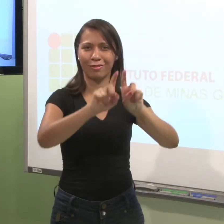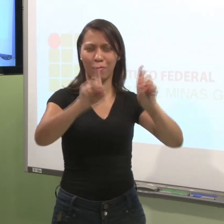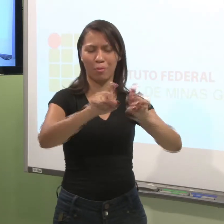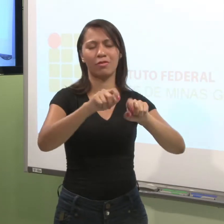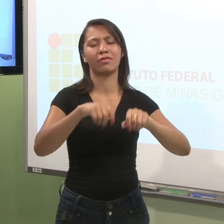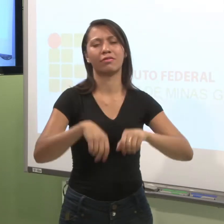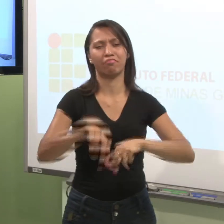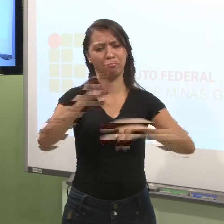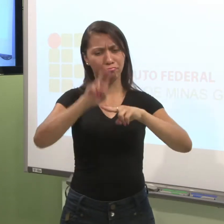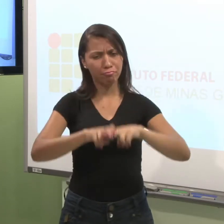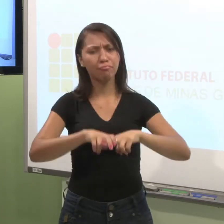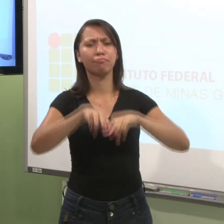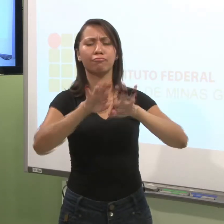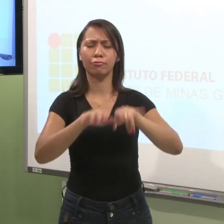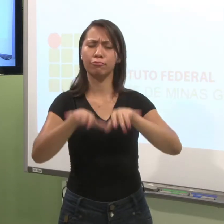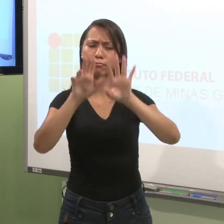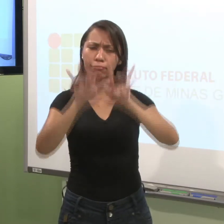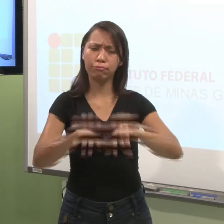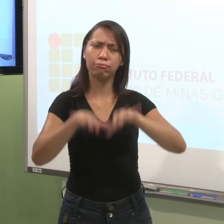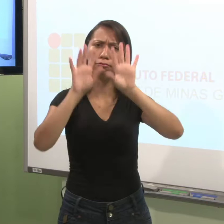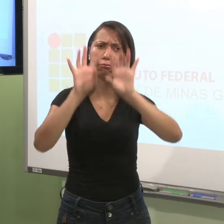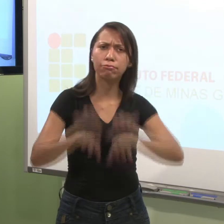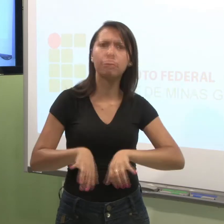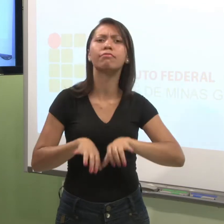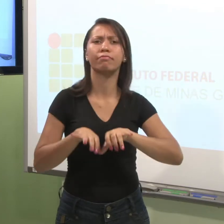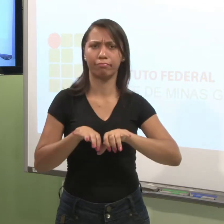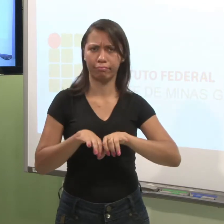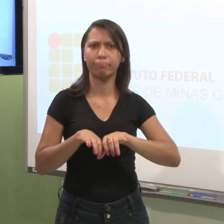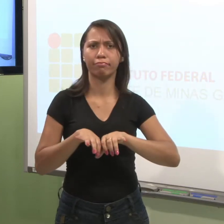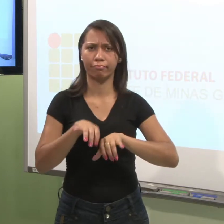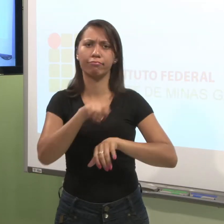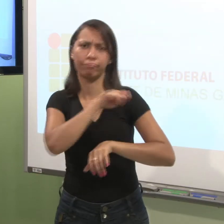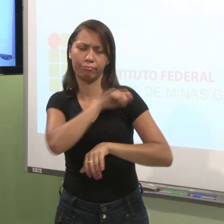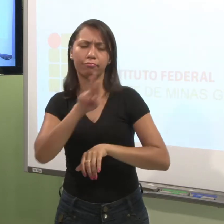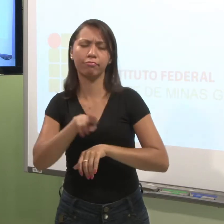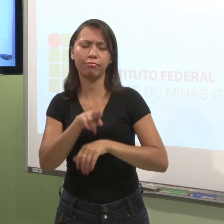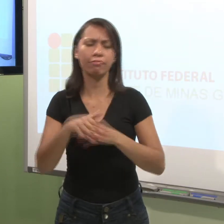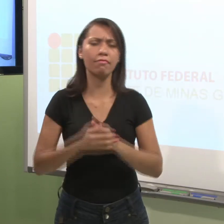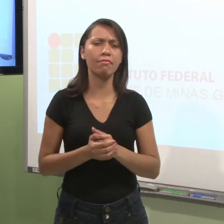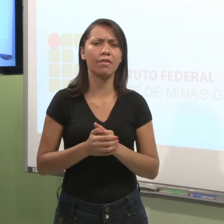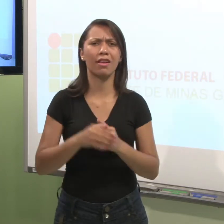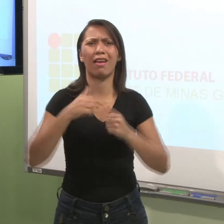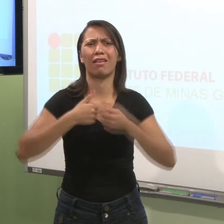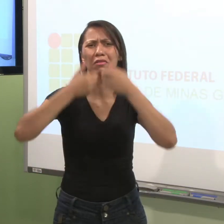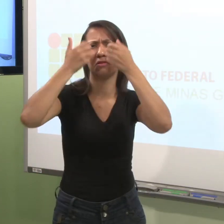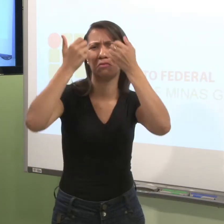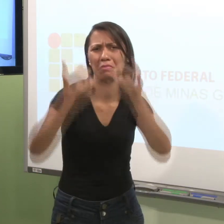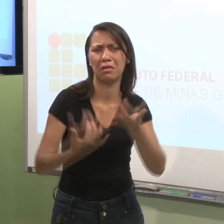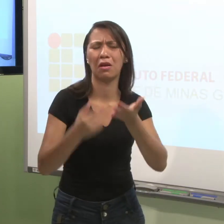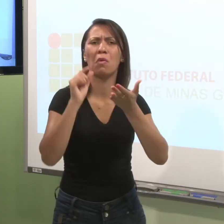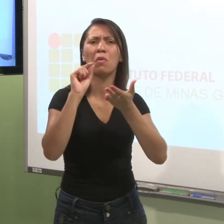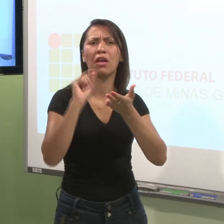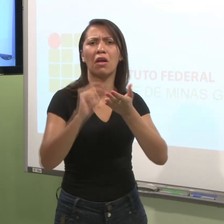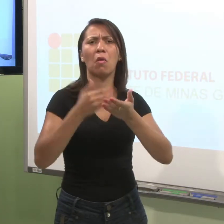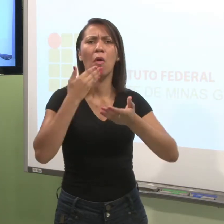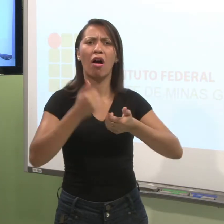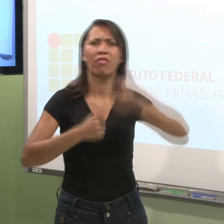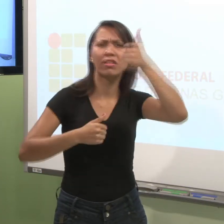trabalho utilizando um único recurso, que é o computador. Não vou mencionar aqui as vantagens e desvantagens que